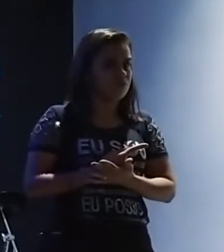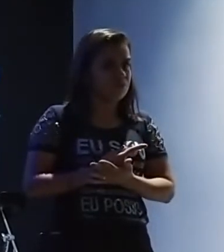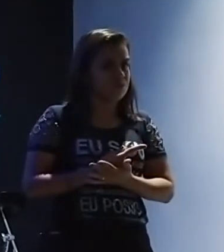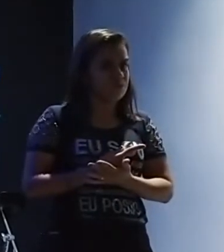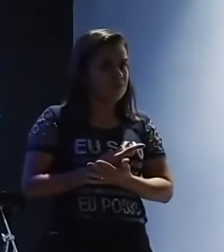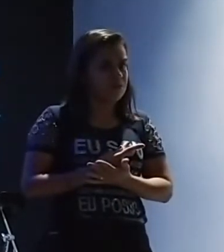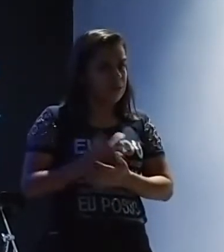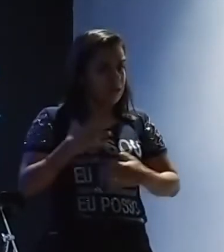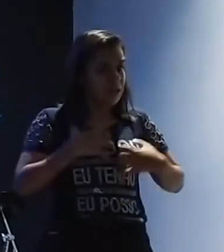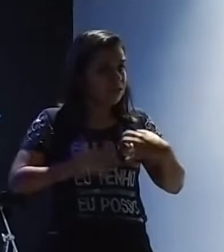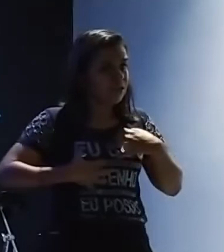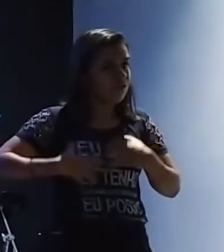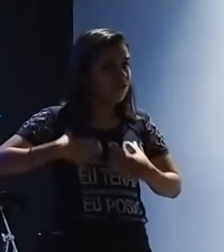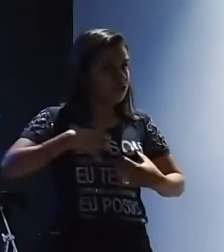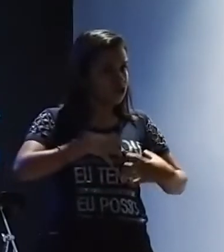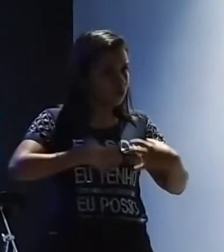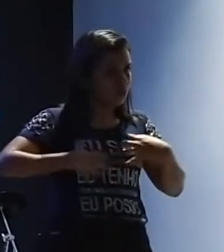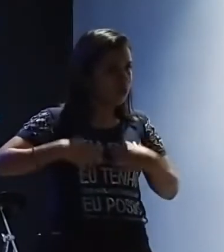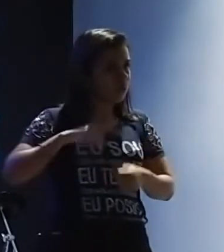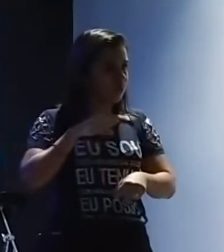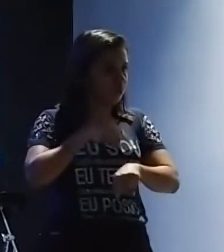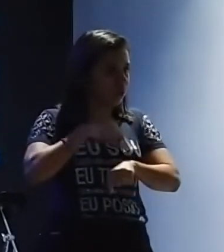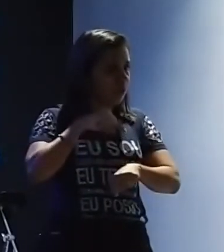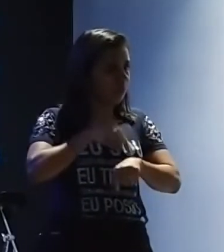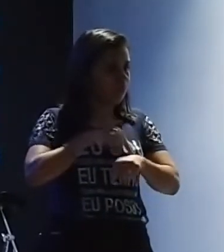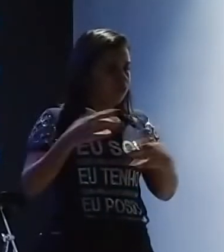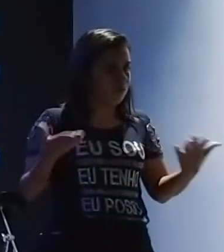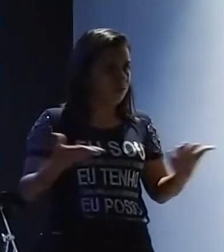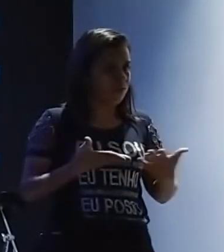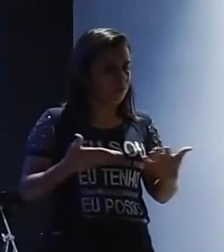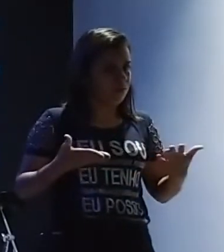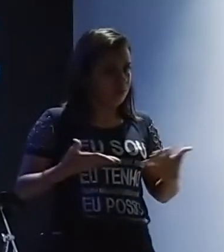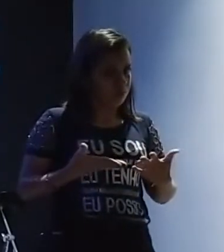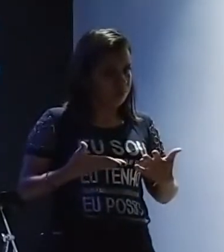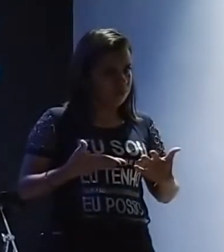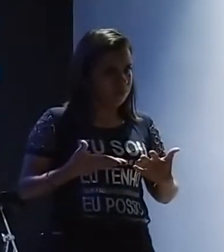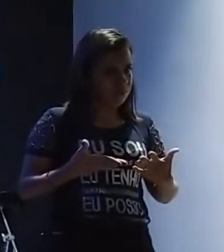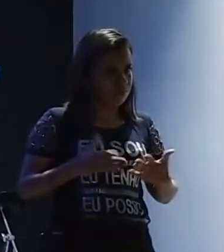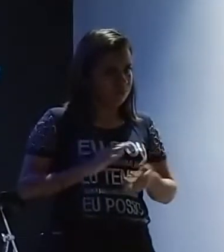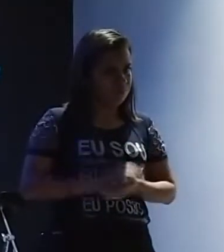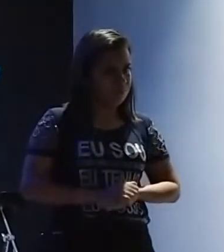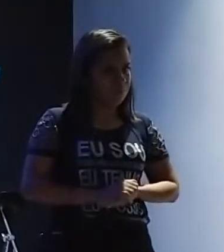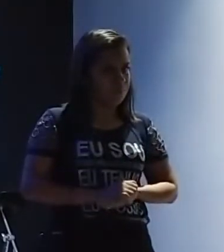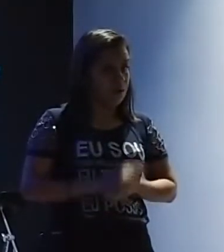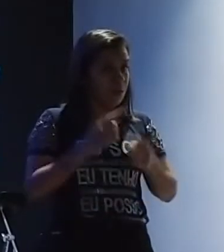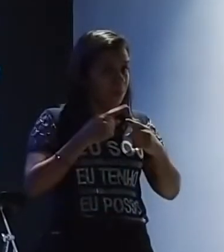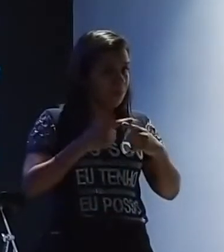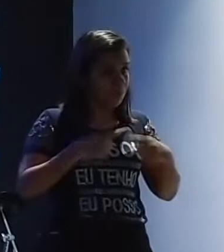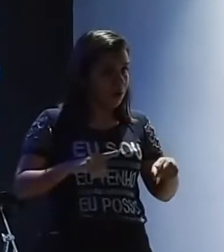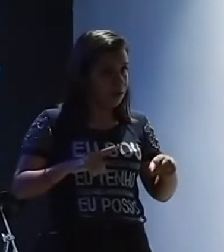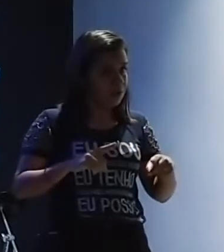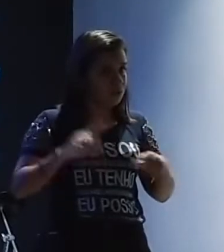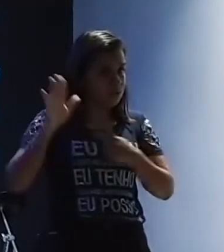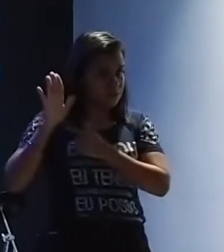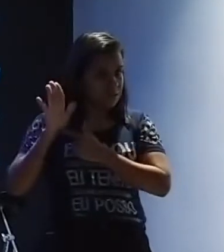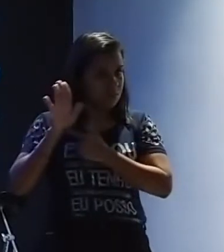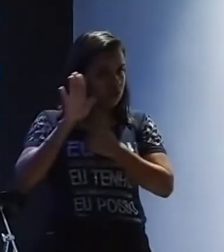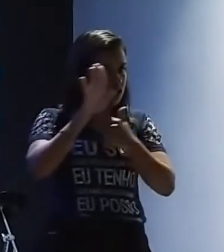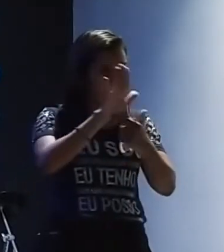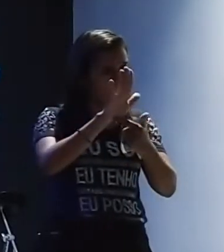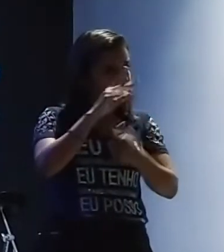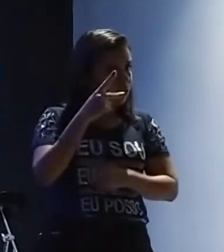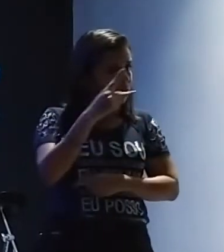são as aflições do tempo presente. Mas aquilo que há de se revelar na sua